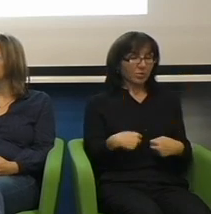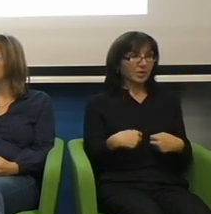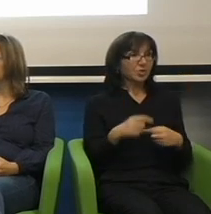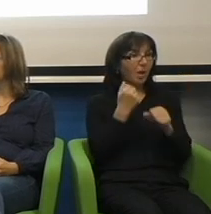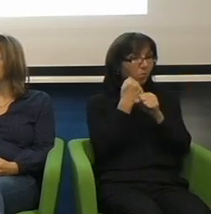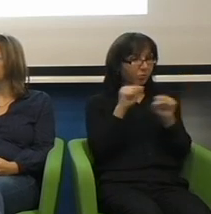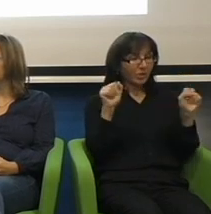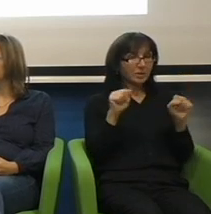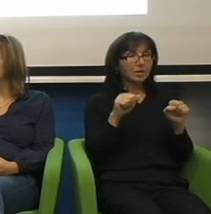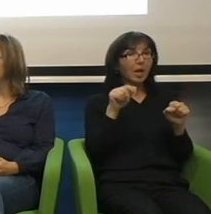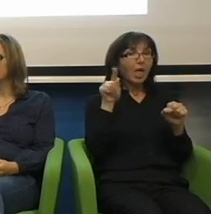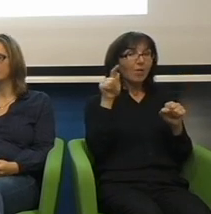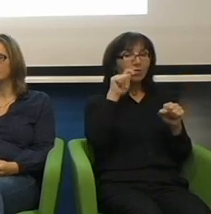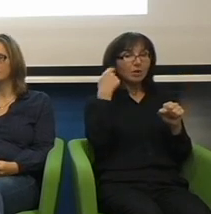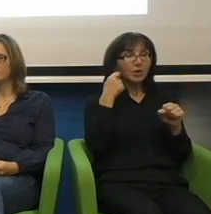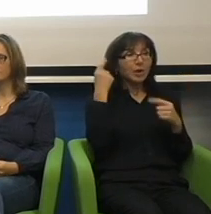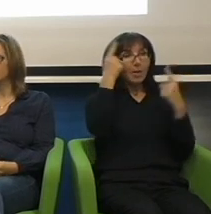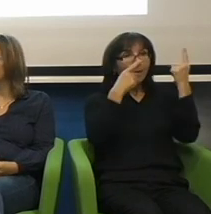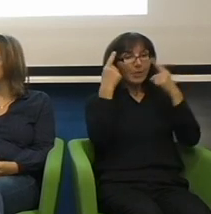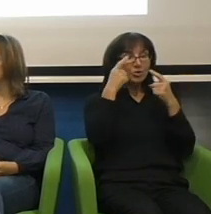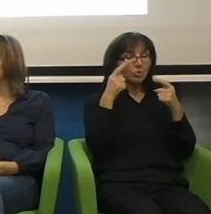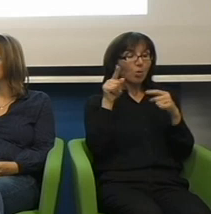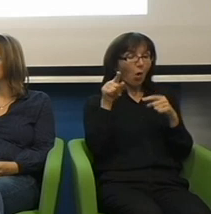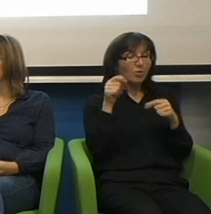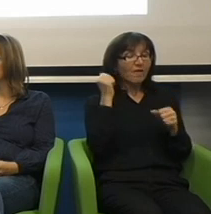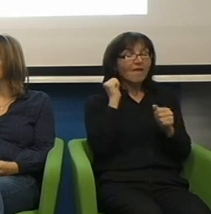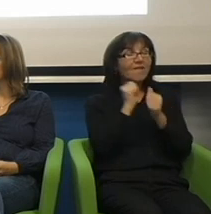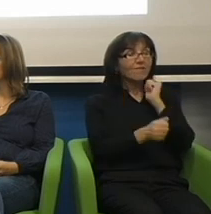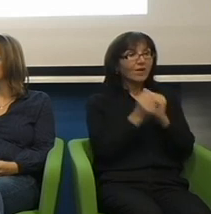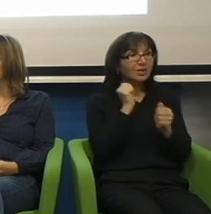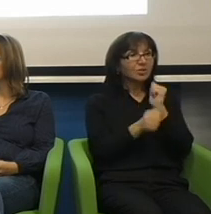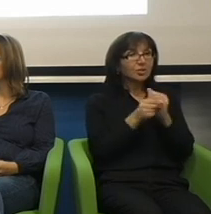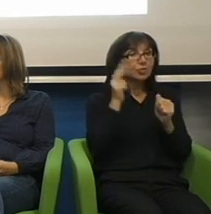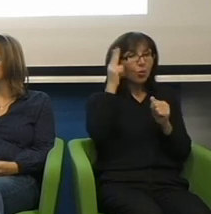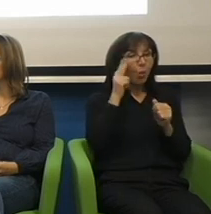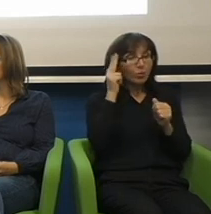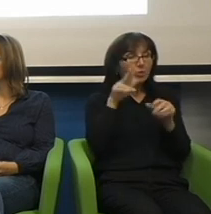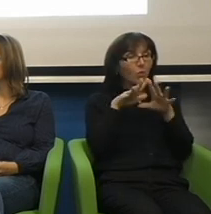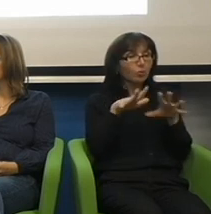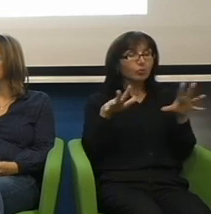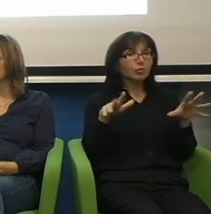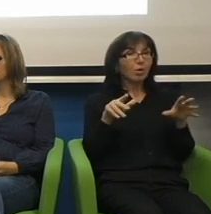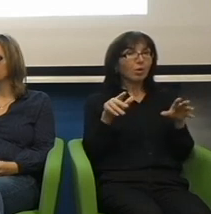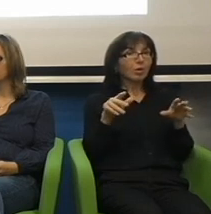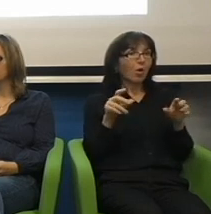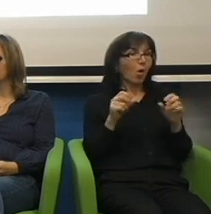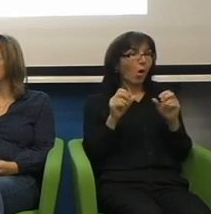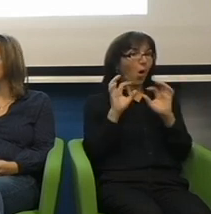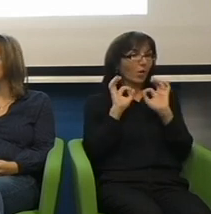bohaterkę. Oni myślą sobie, że oni sami walczyli z komunizmem bardzo dużo i teraz się okazuje, że mają taką bohaterkę